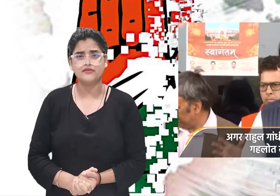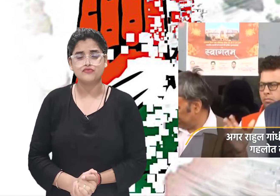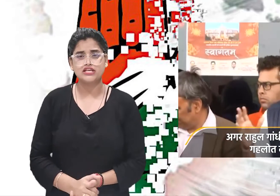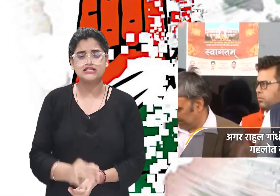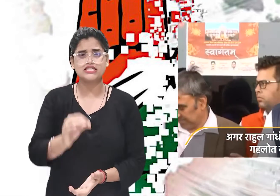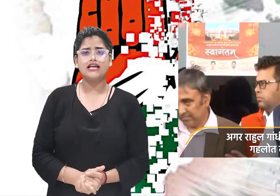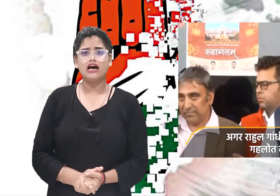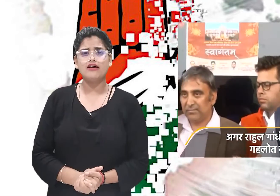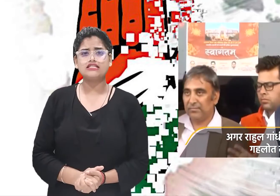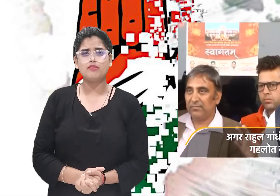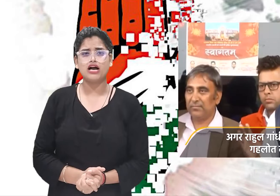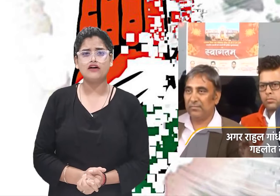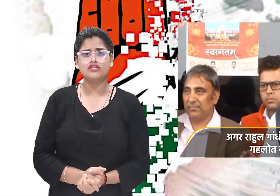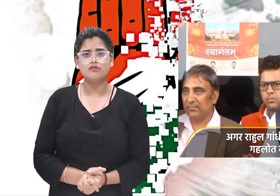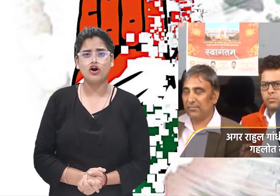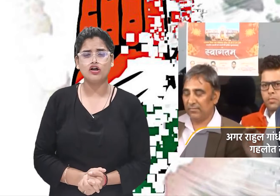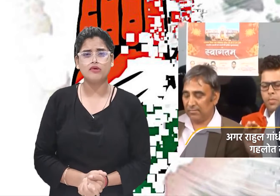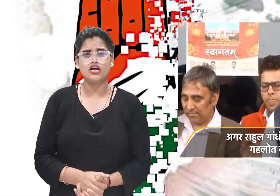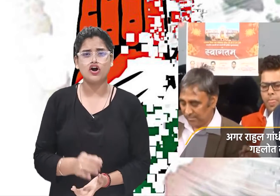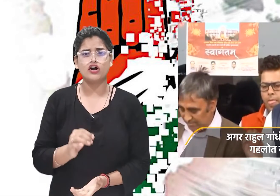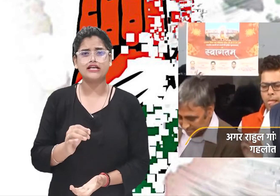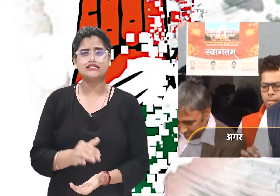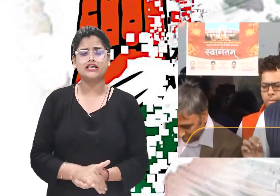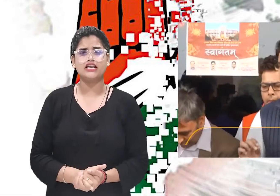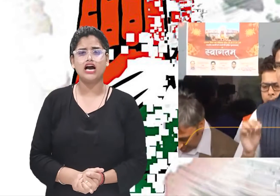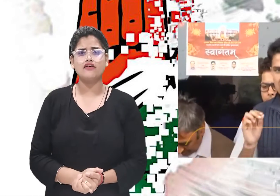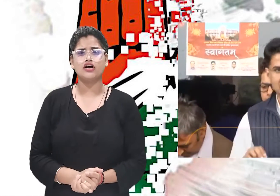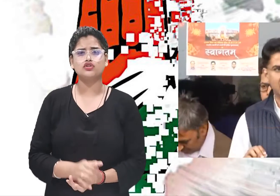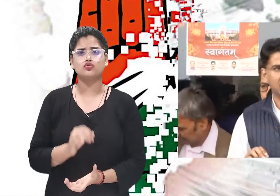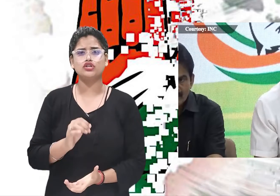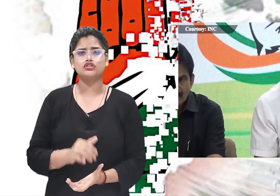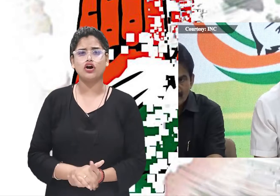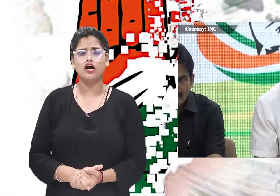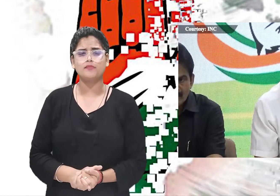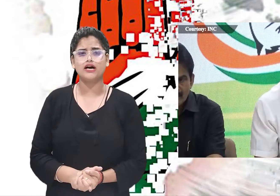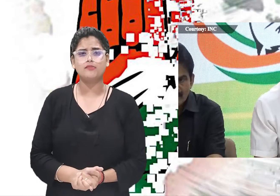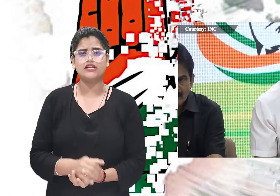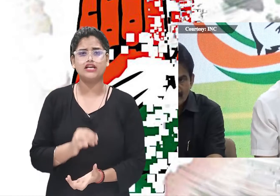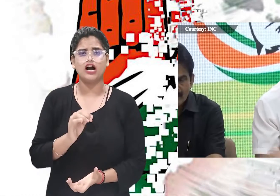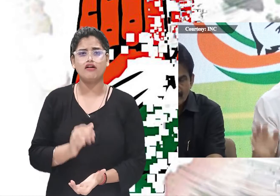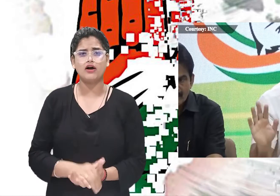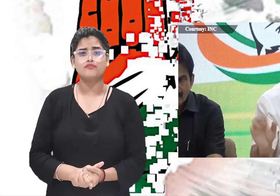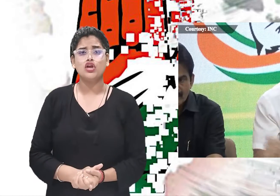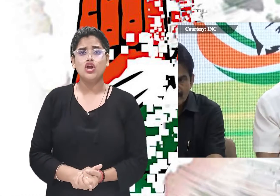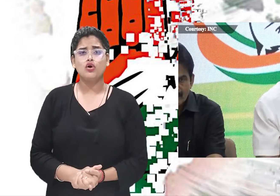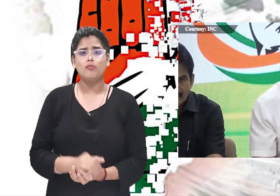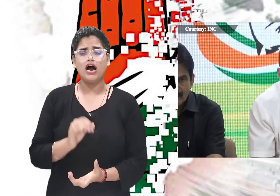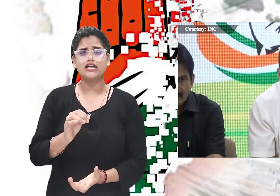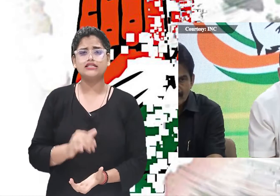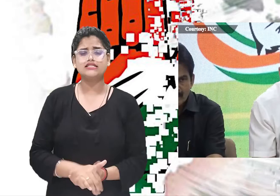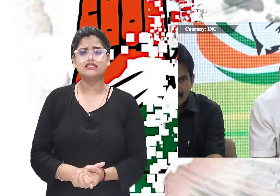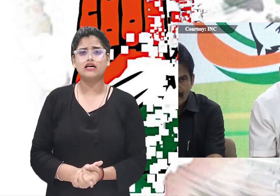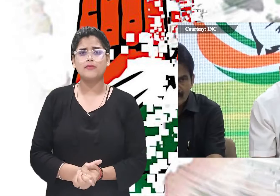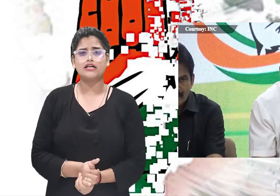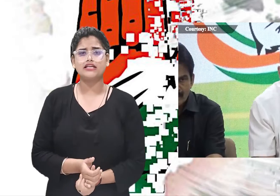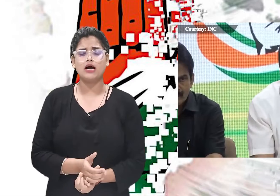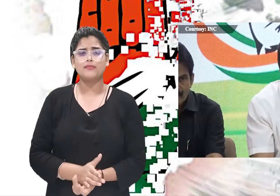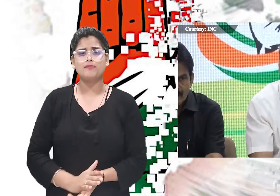इसके अलावा ऐसी लगाव थी माहौल में कांग्रेस के खिलाफ अंदरूनी तौर पर बनी हवा को भारतीय जनता पार्टी अपने